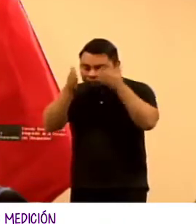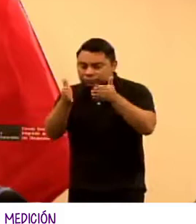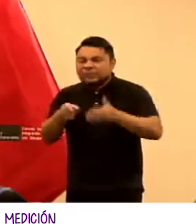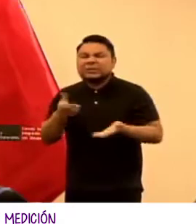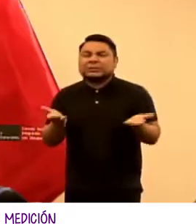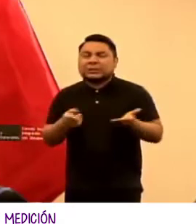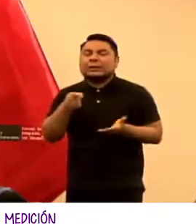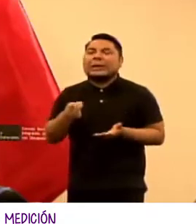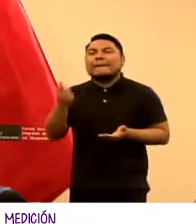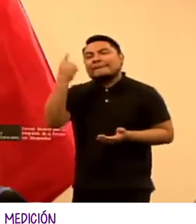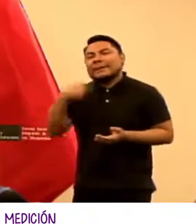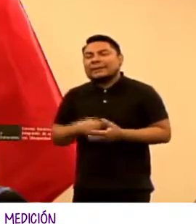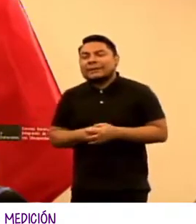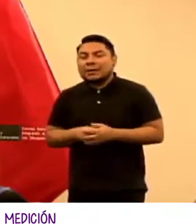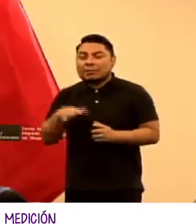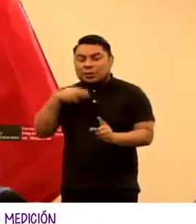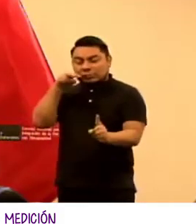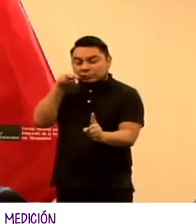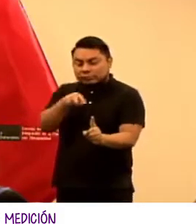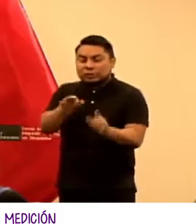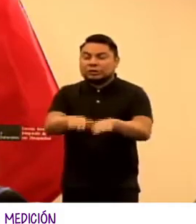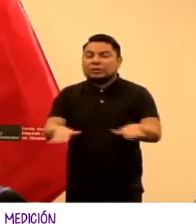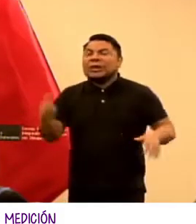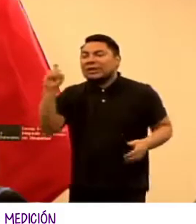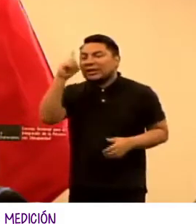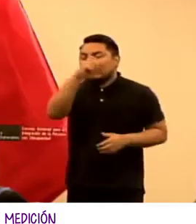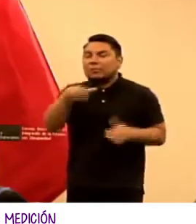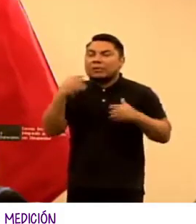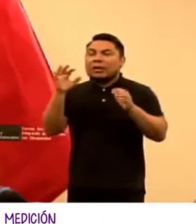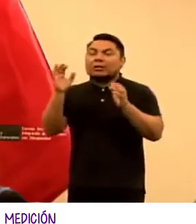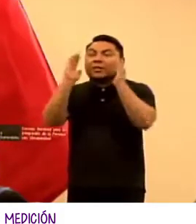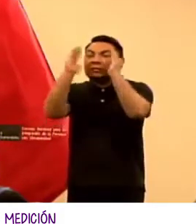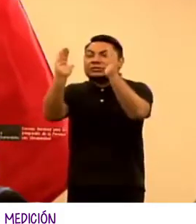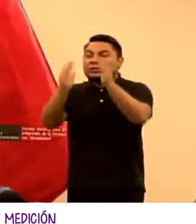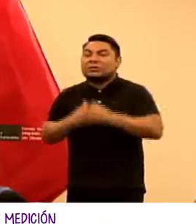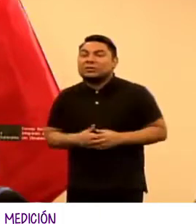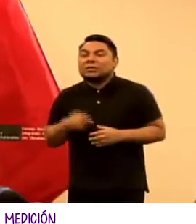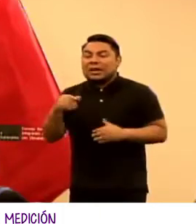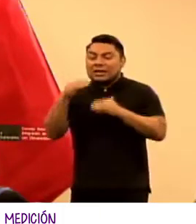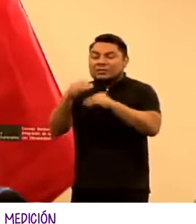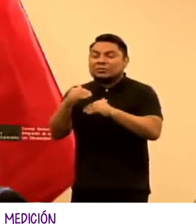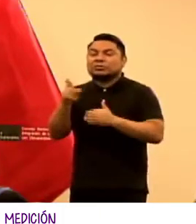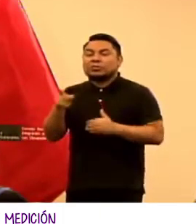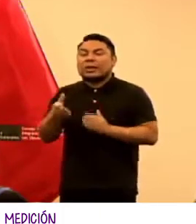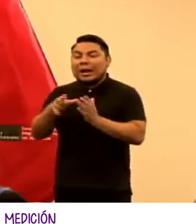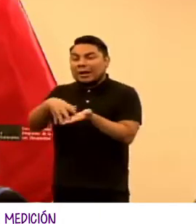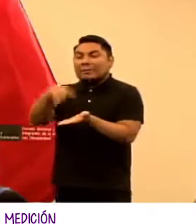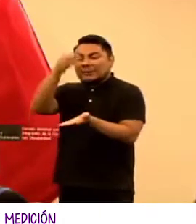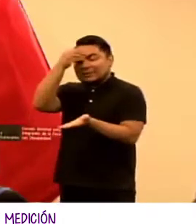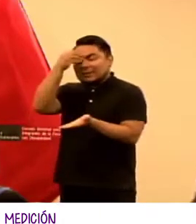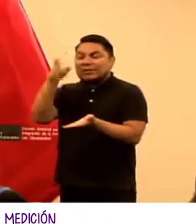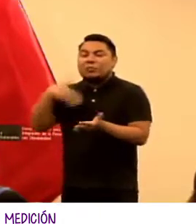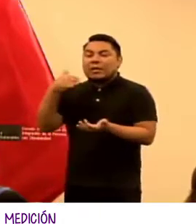sirve para identificar a niños y niñas con dificultad de atención que limitan su capacidad de aprender,